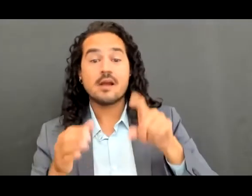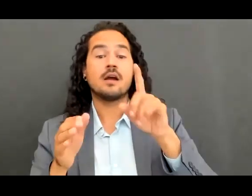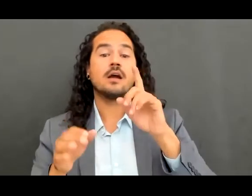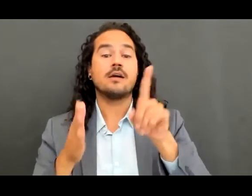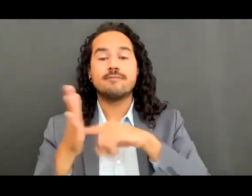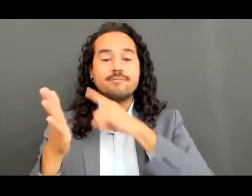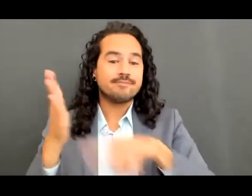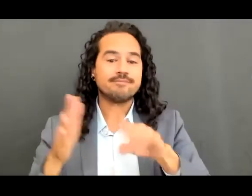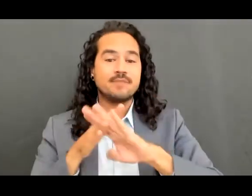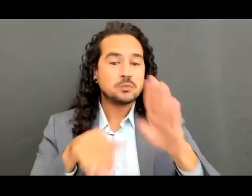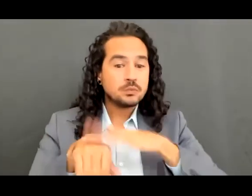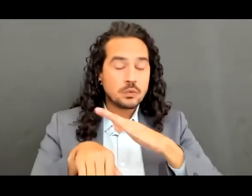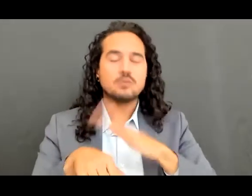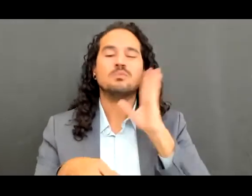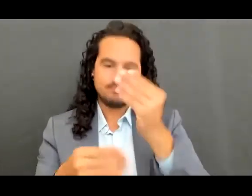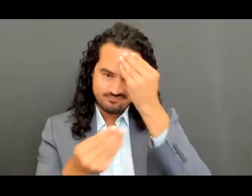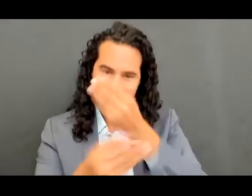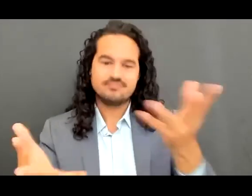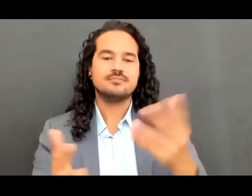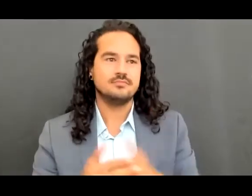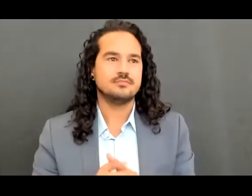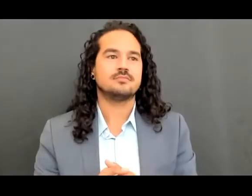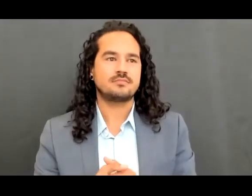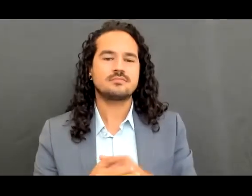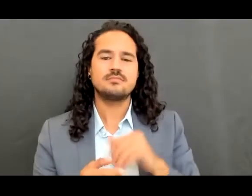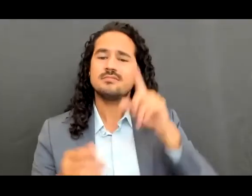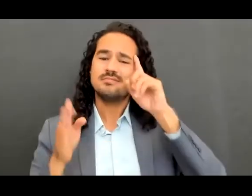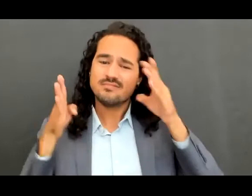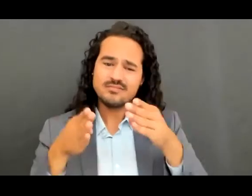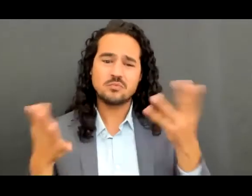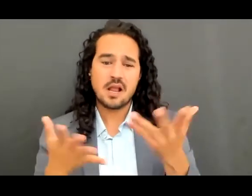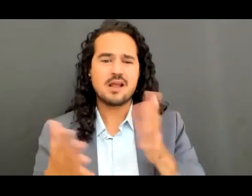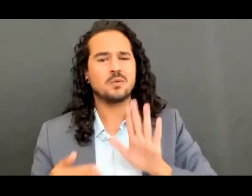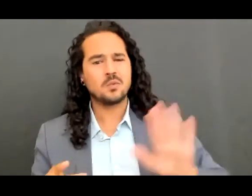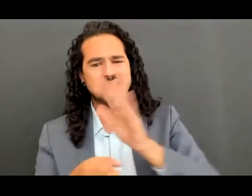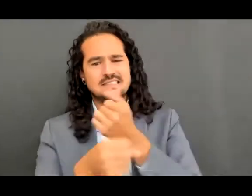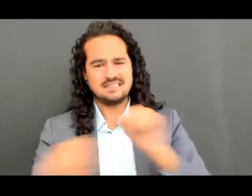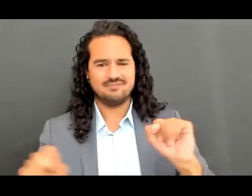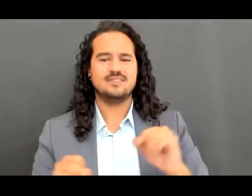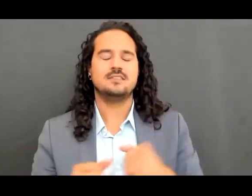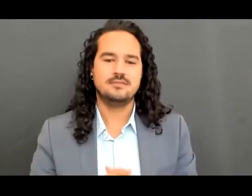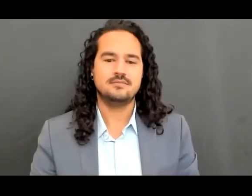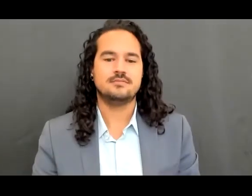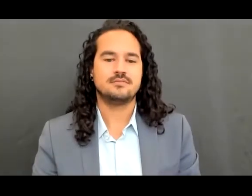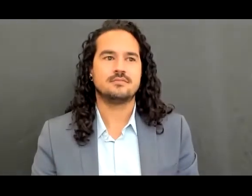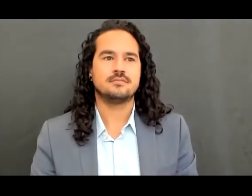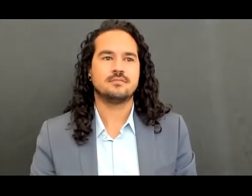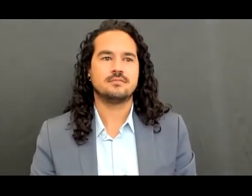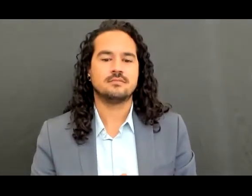sus casas y quitar estos avisos? Como les digo, su seguridad es lo que más nos preocupa.